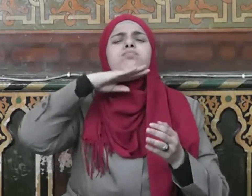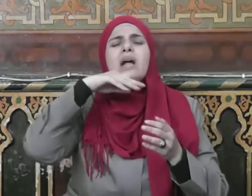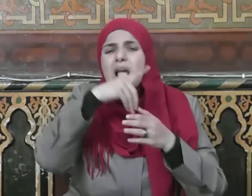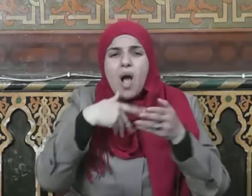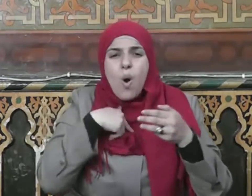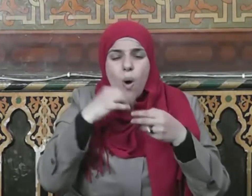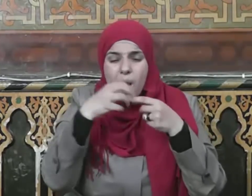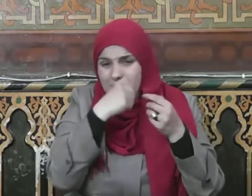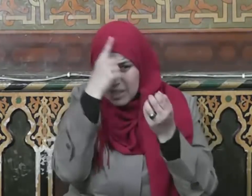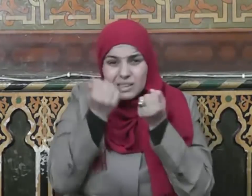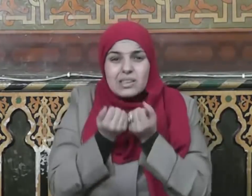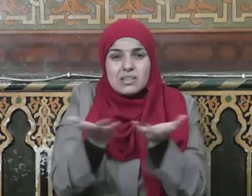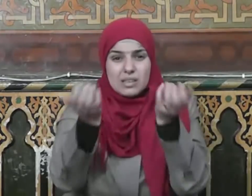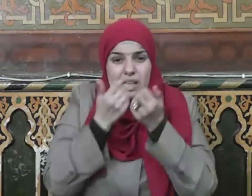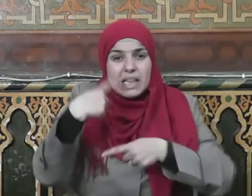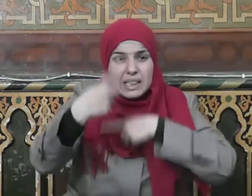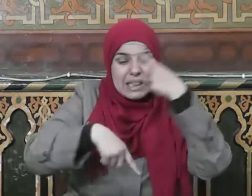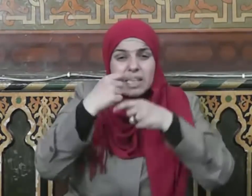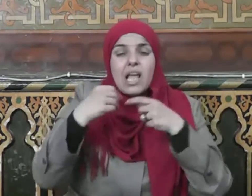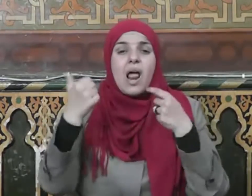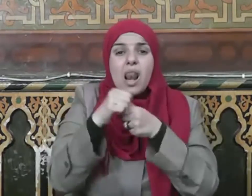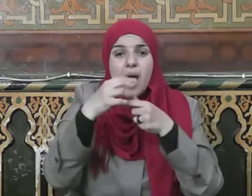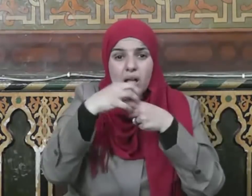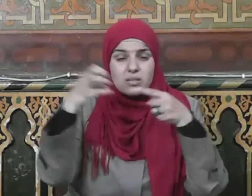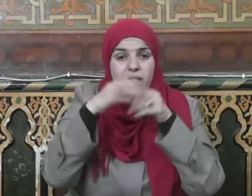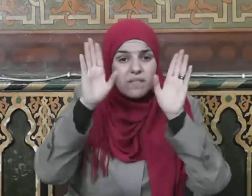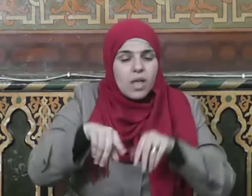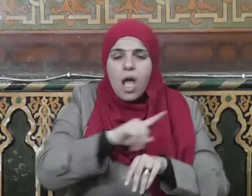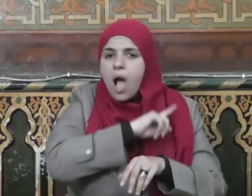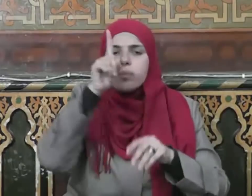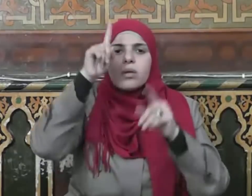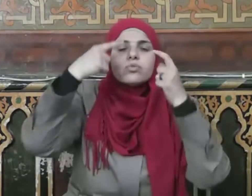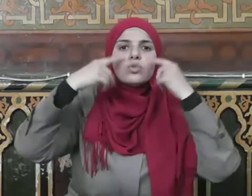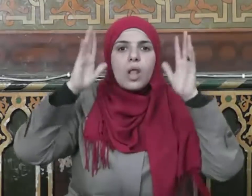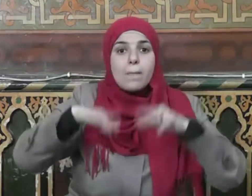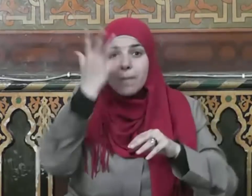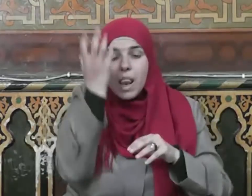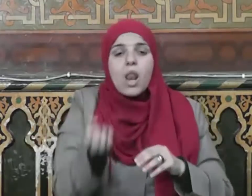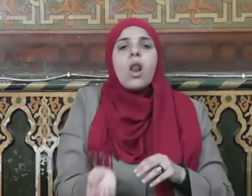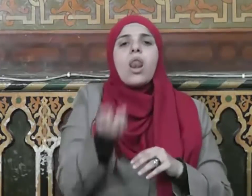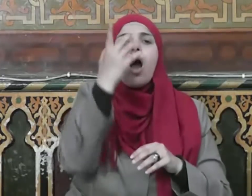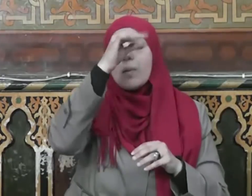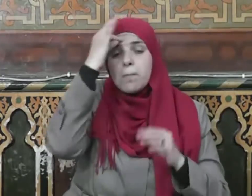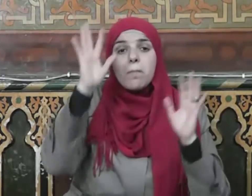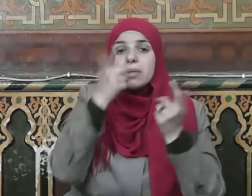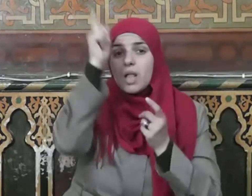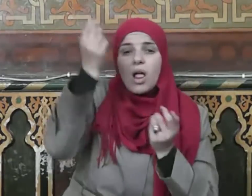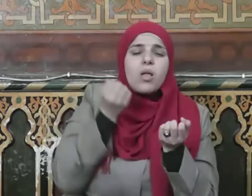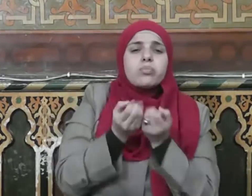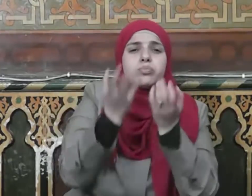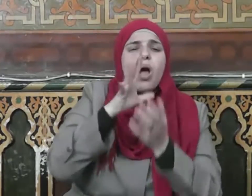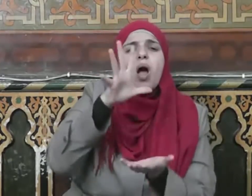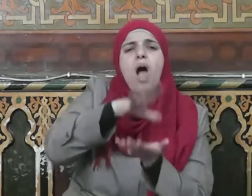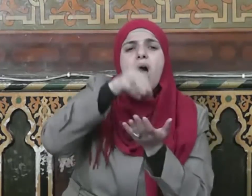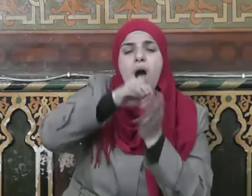نفقة سحاء الليل والنهار، أرأيتم ما أنفق منذ خلق السماوات